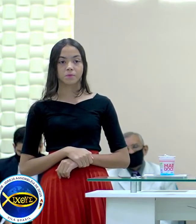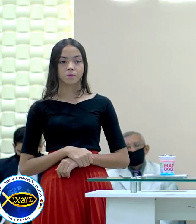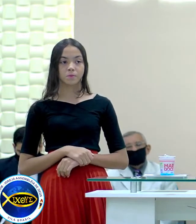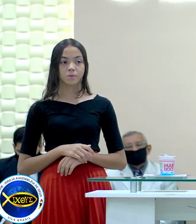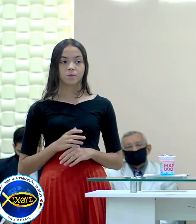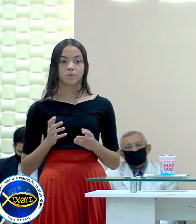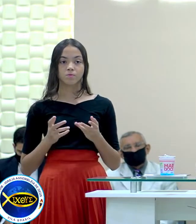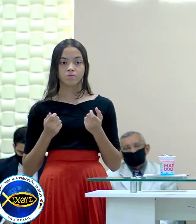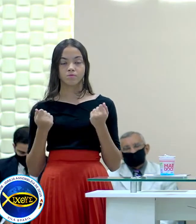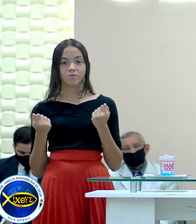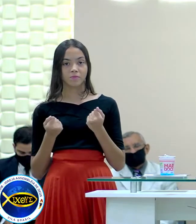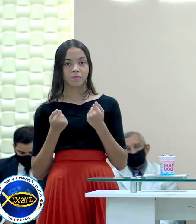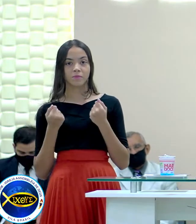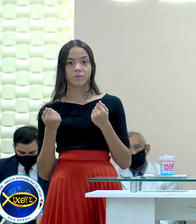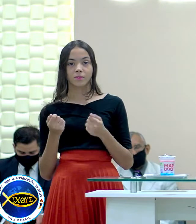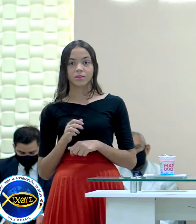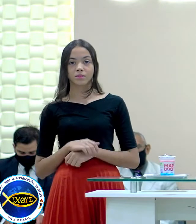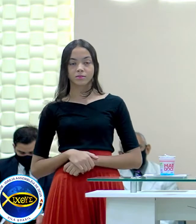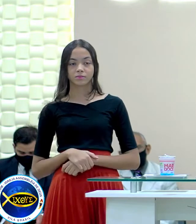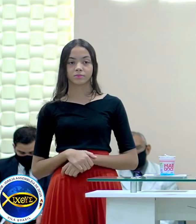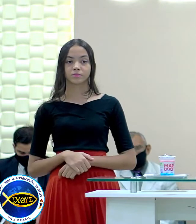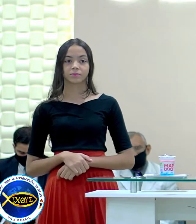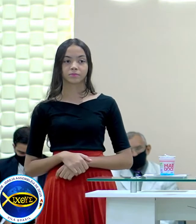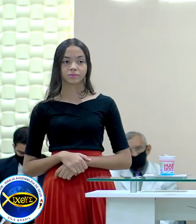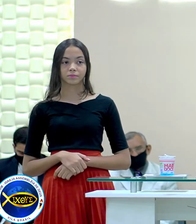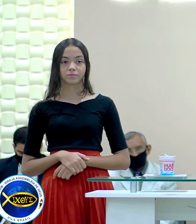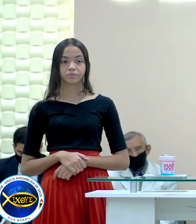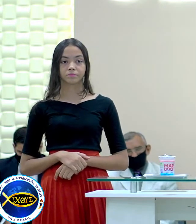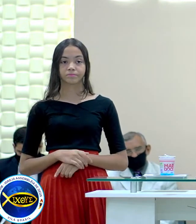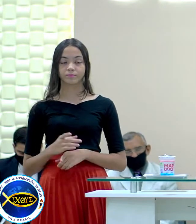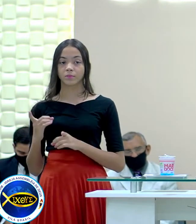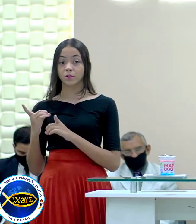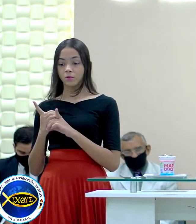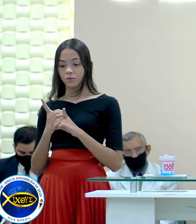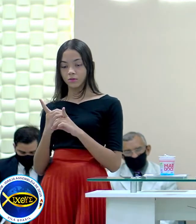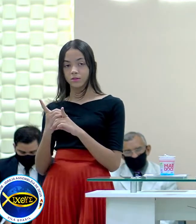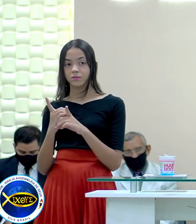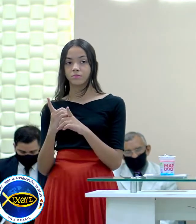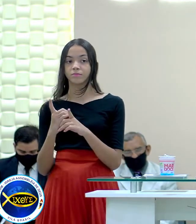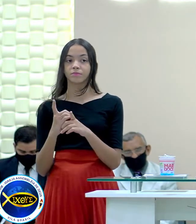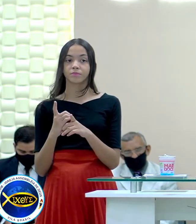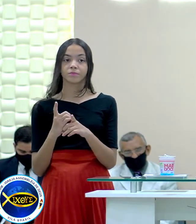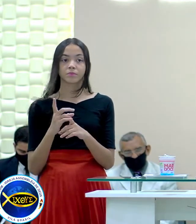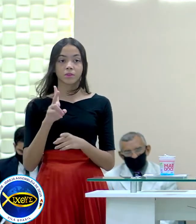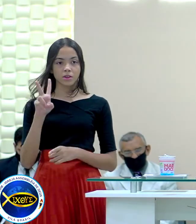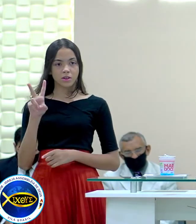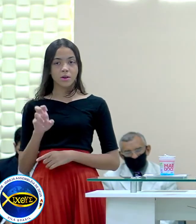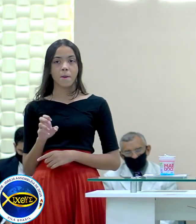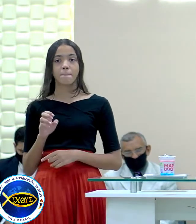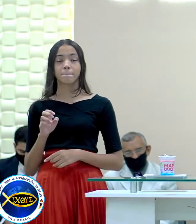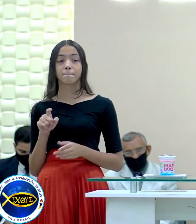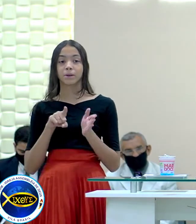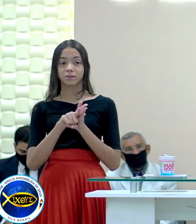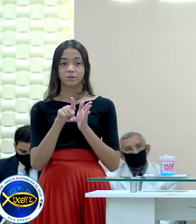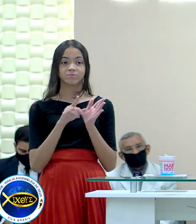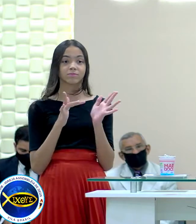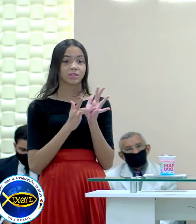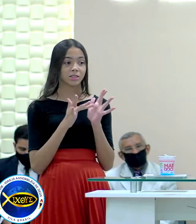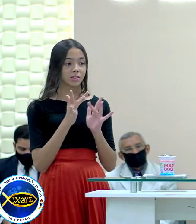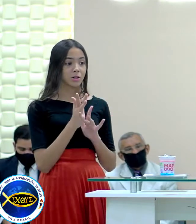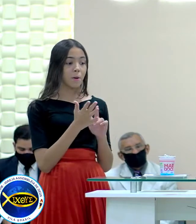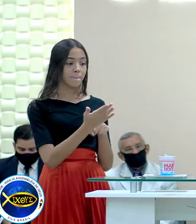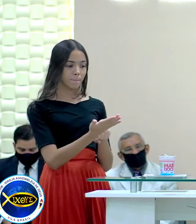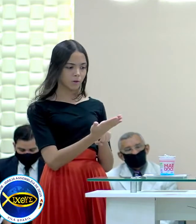Aleluia! Aleluia! Os discípulos uma certa vez perguntaram para Jesus: mostra-nos o